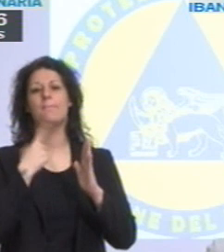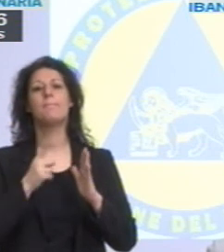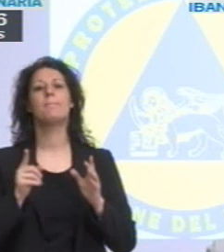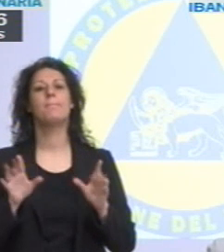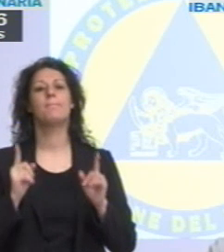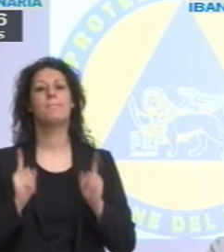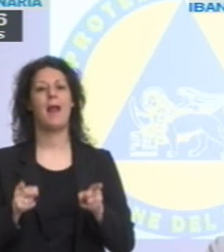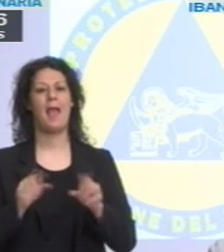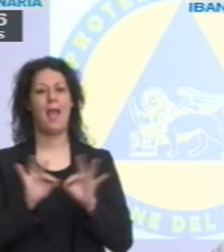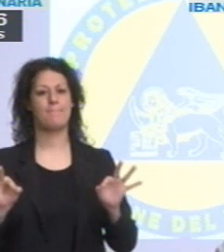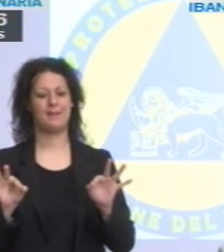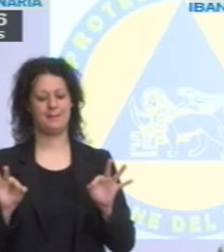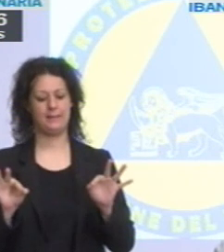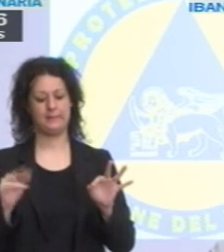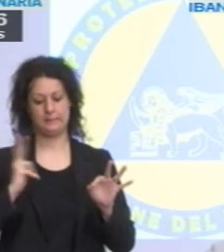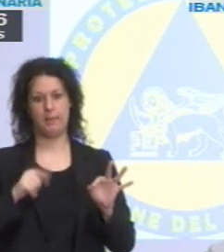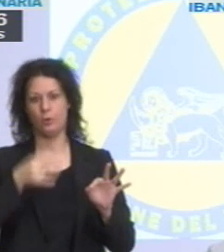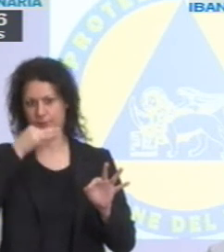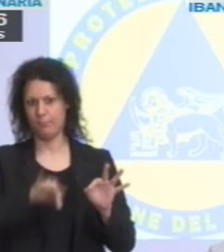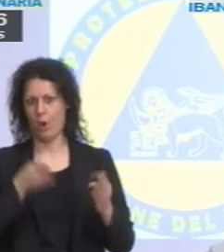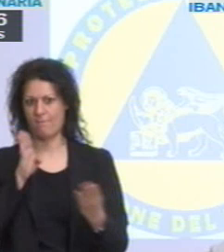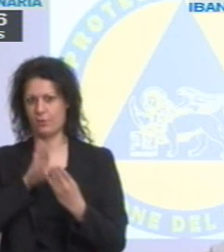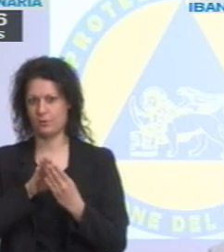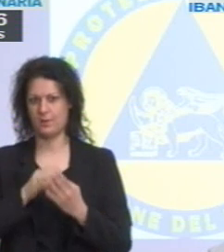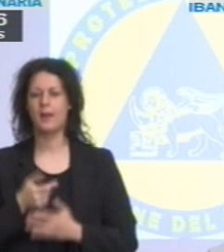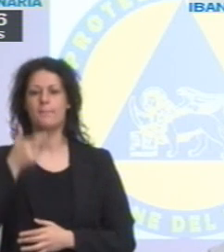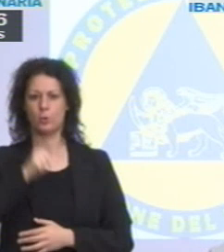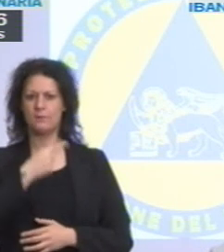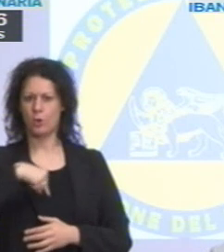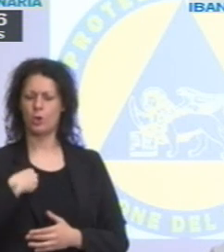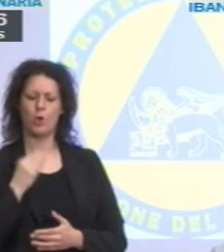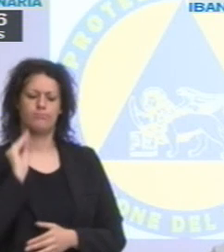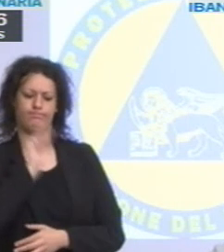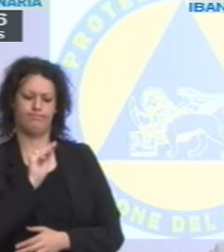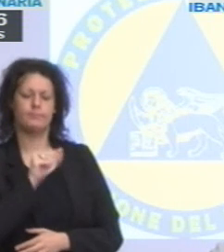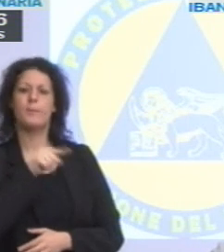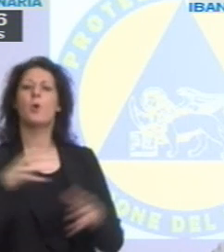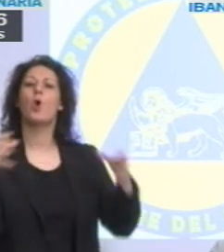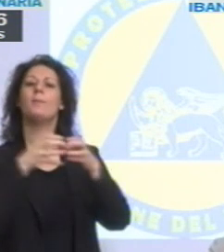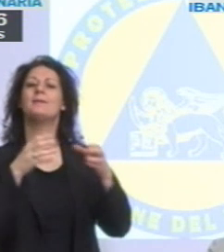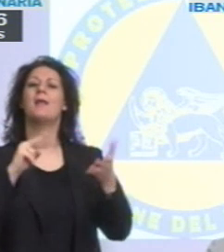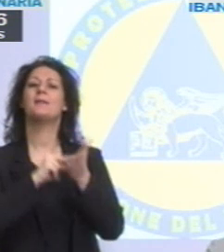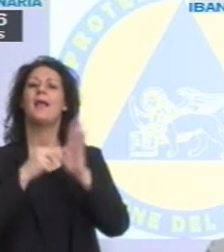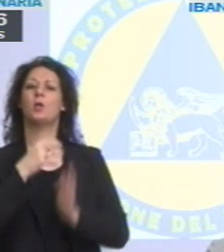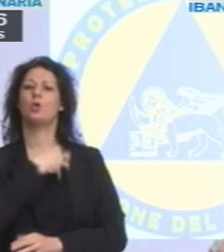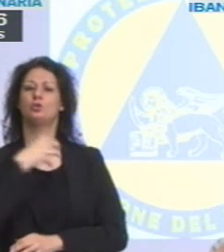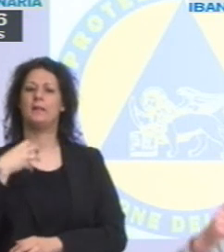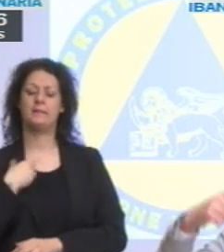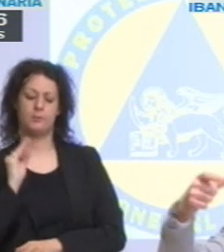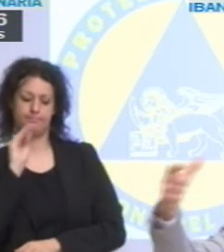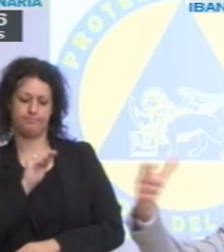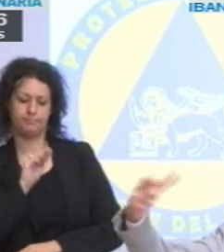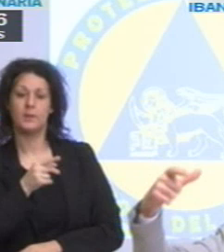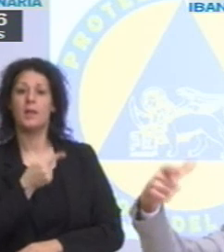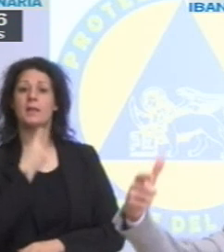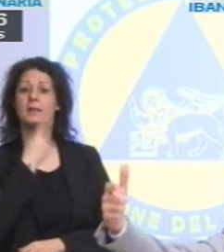dico un aspetto che io ho contestato al Comitato Tecnico Scientifico formalmente nell'ultima videoconferenza. Si parla